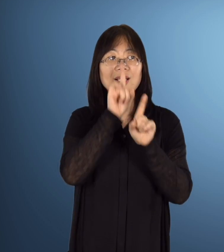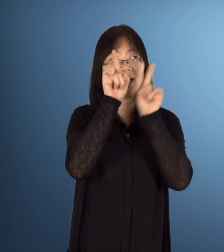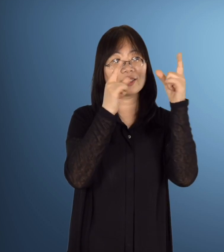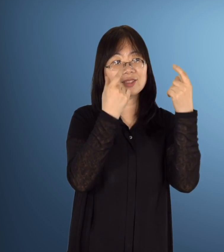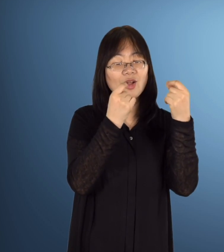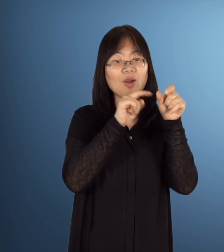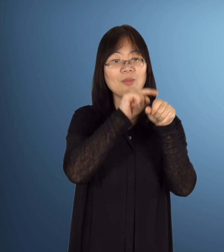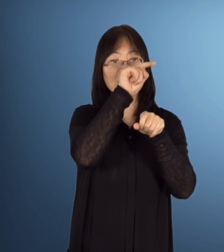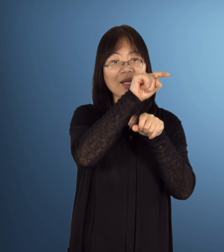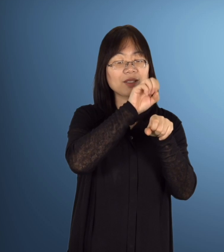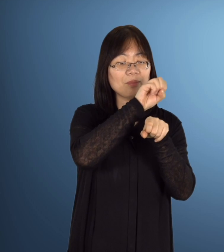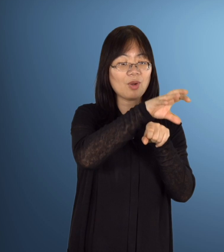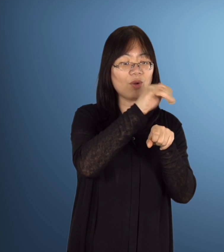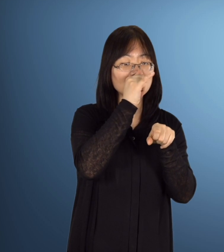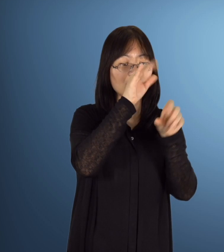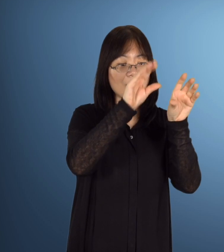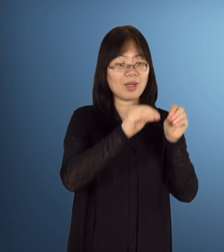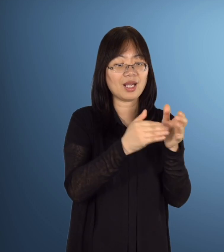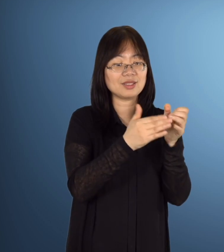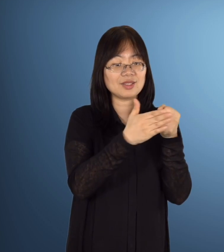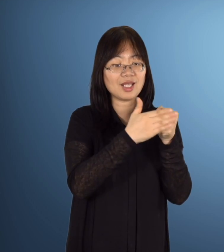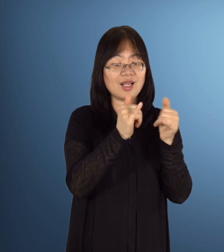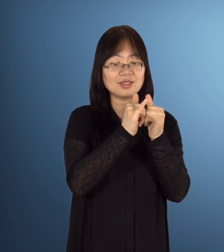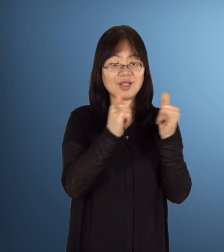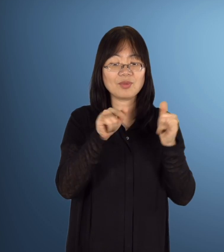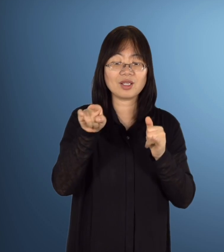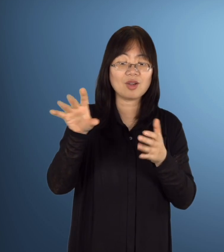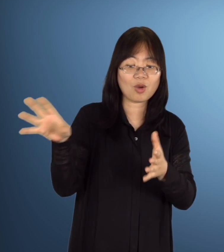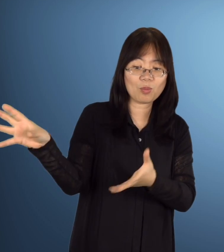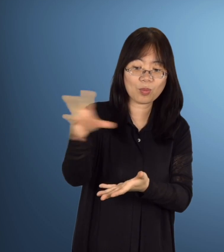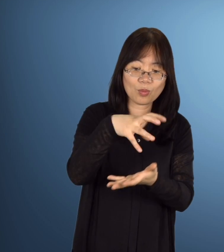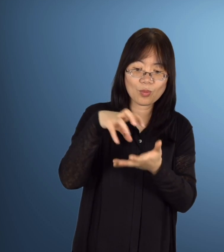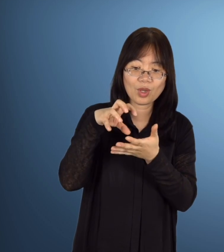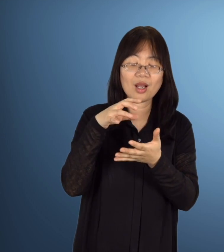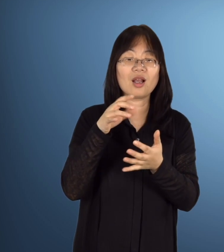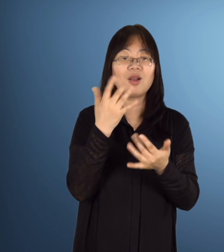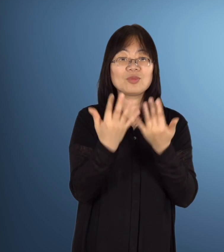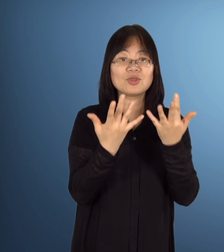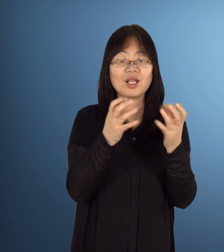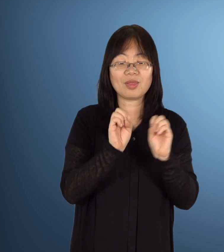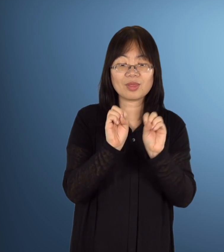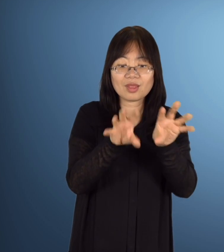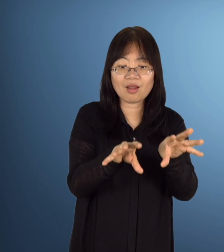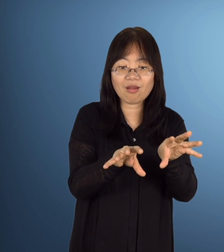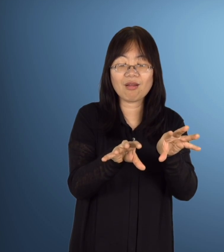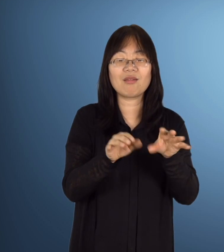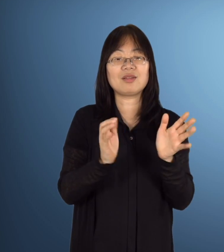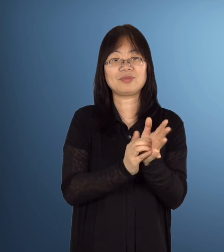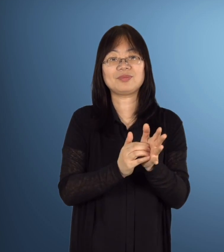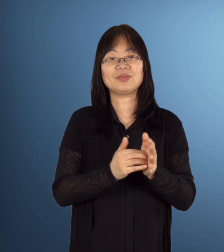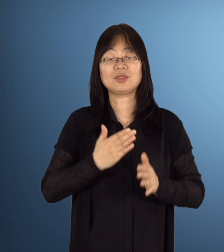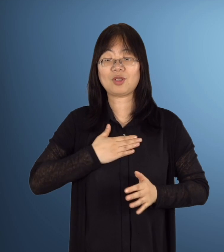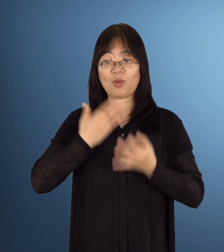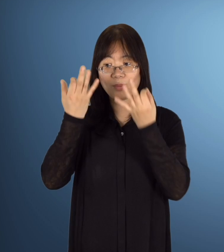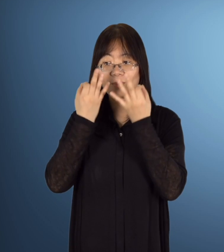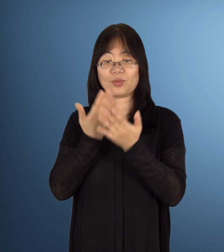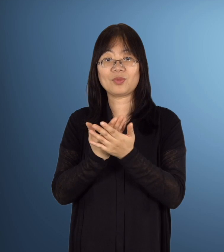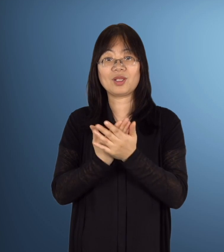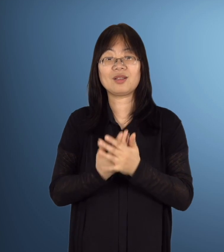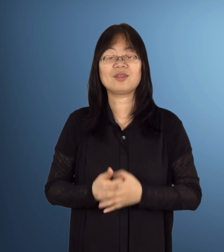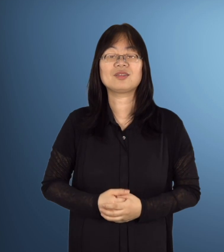가지처럼 밖에 버려져 마르나니 사람들이 그것을 모아다가 불에 던져 사르느니라. 자, 저를 보세요.